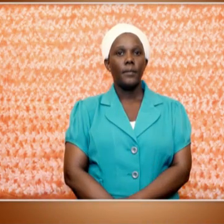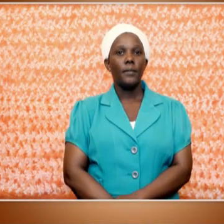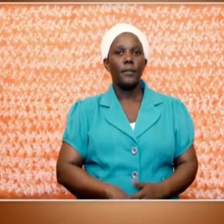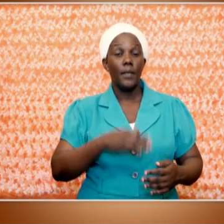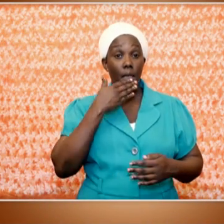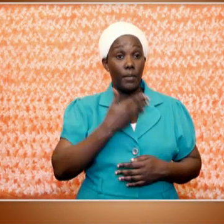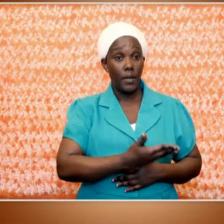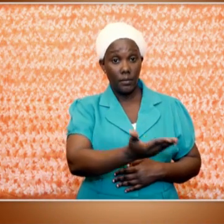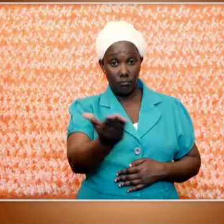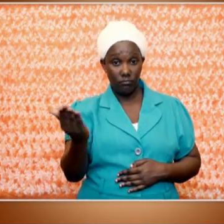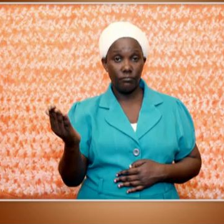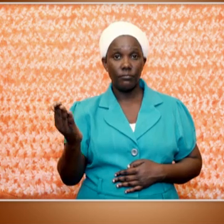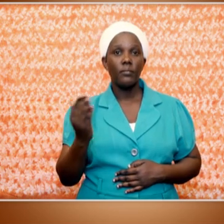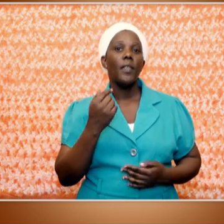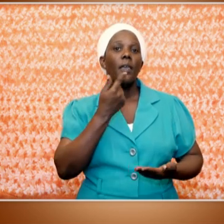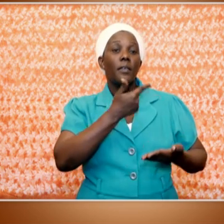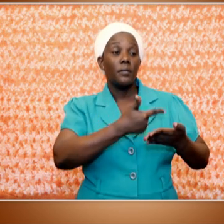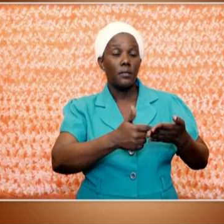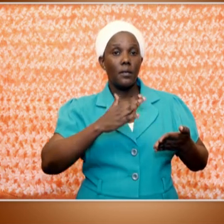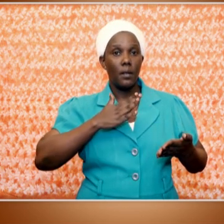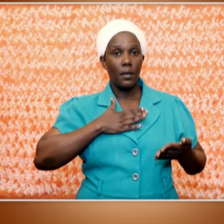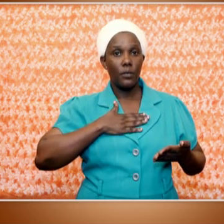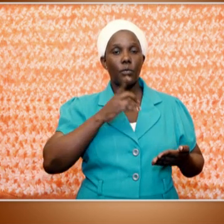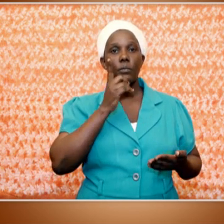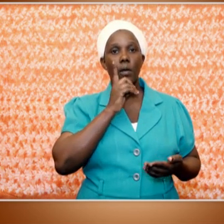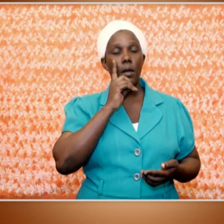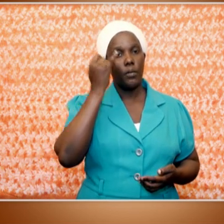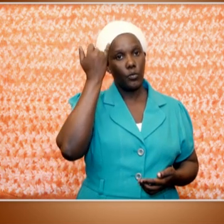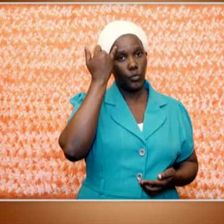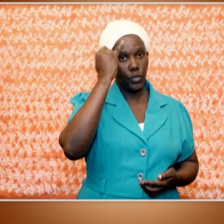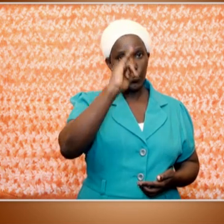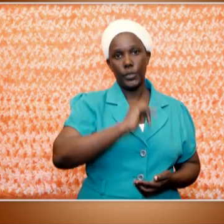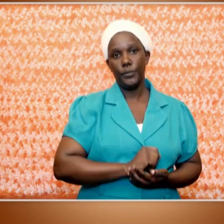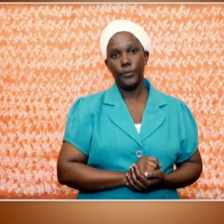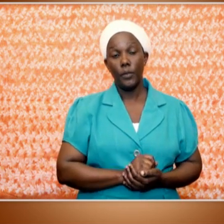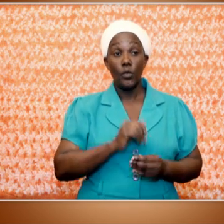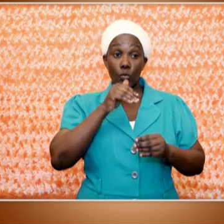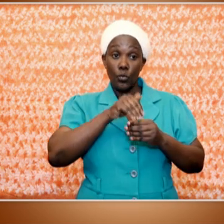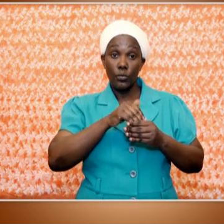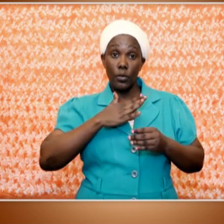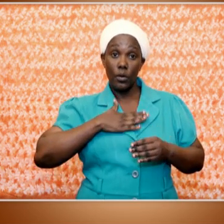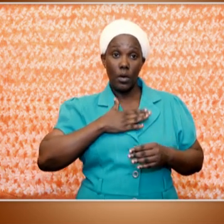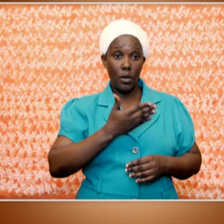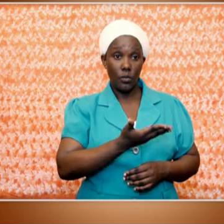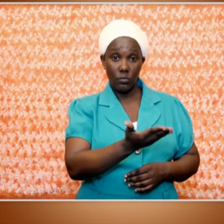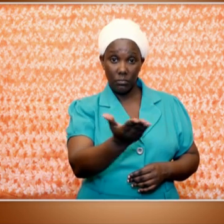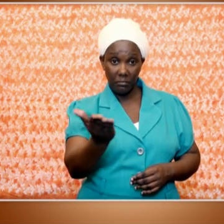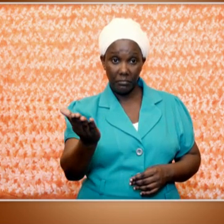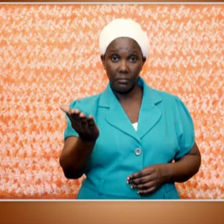Habari zenu. Jina langu ninaitwa Mama Ushauri. Ujumbe wangu kwenu, panga